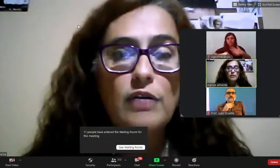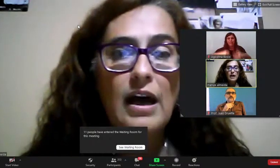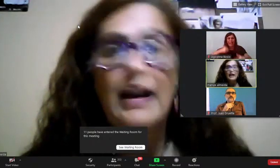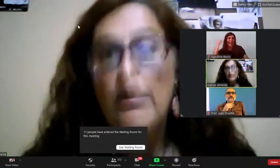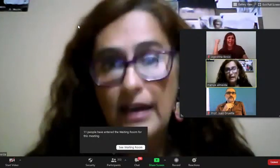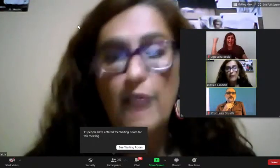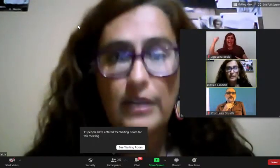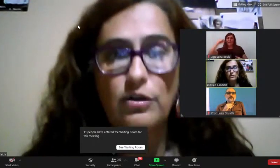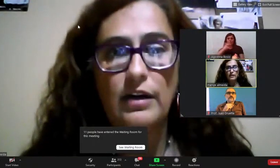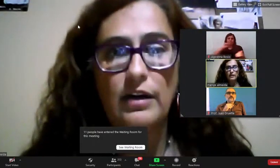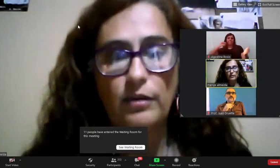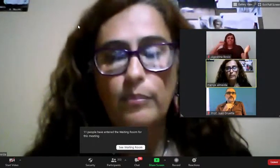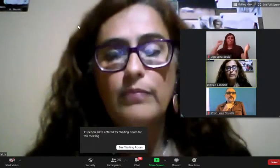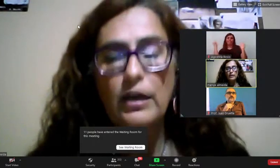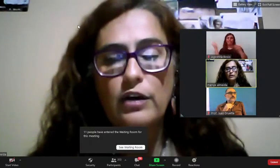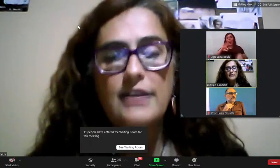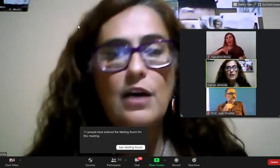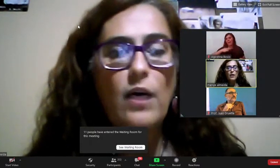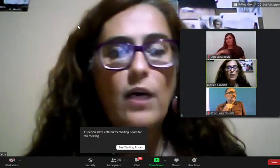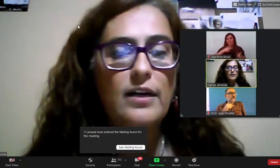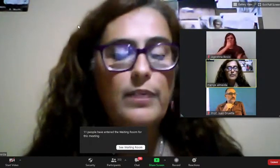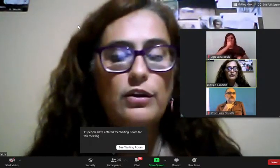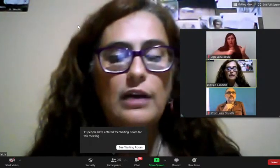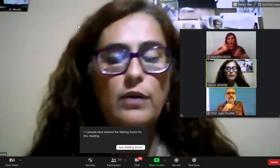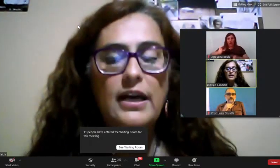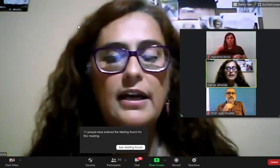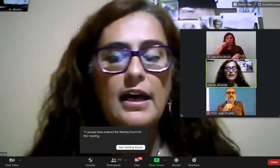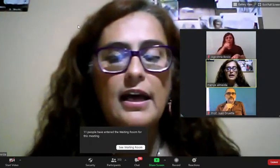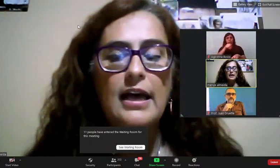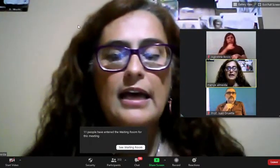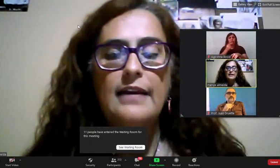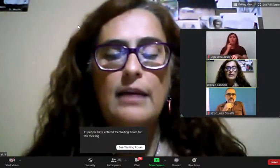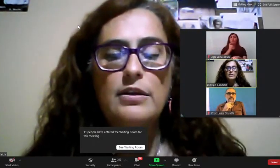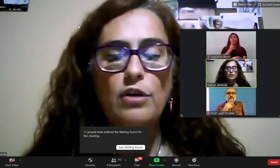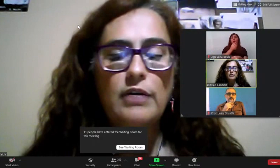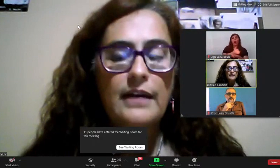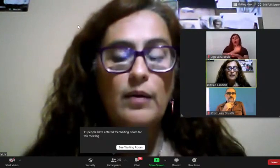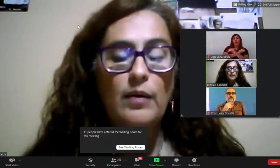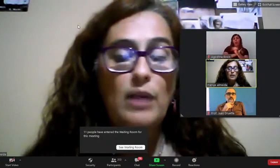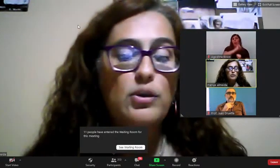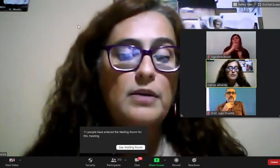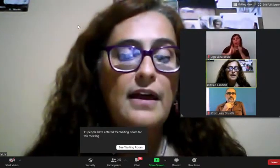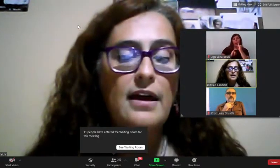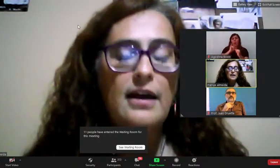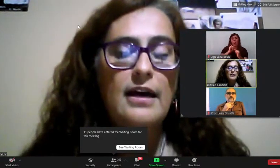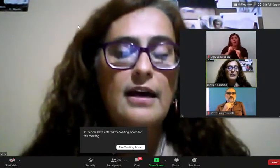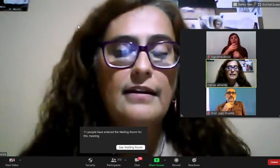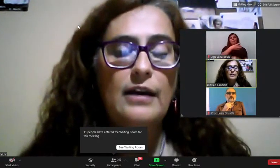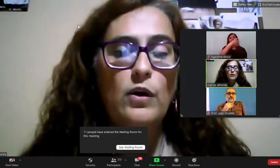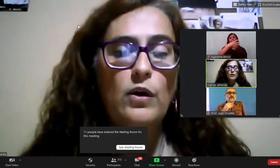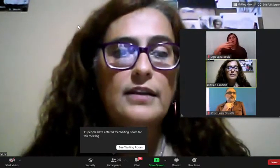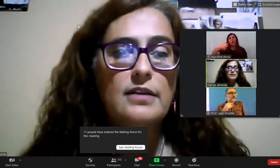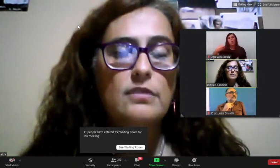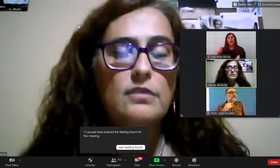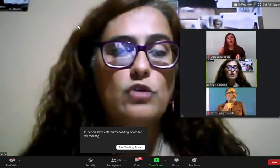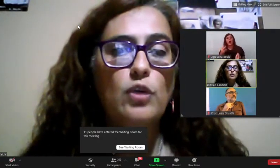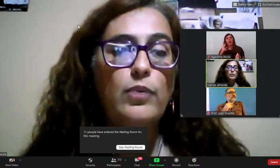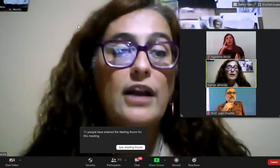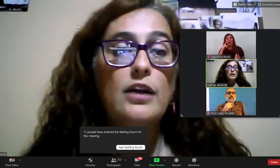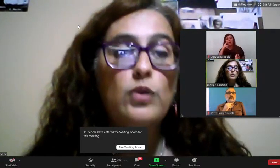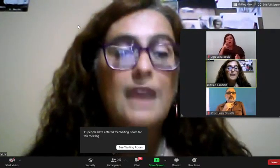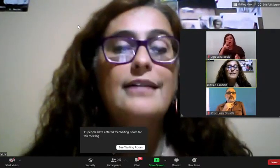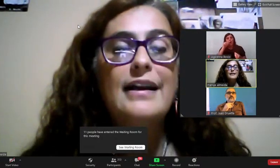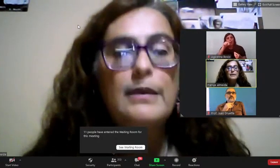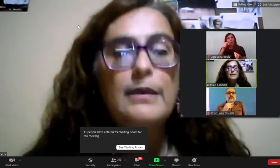distintos en la vida de las personas, ¿no? Esto que decía Juan respecto de la UNER y de la visión, digamos, la posibilidad de que los estudiantes sordos